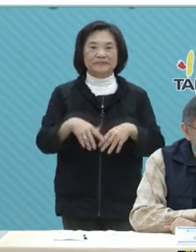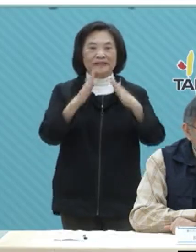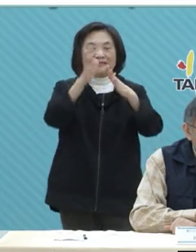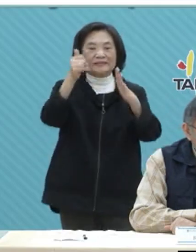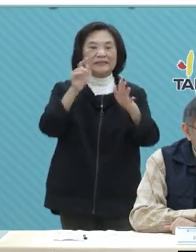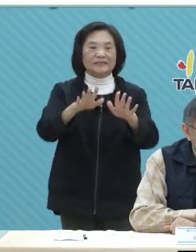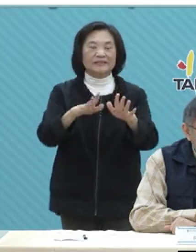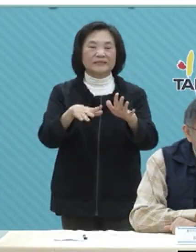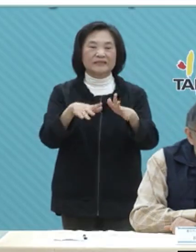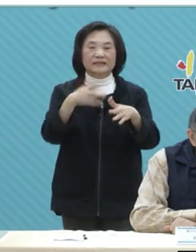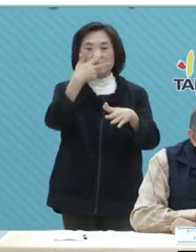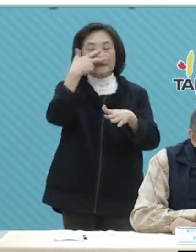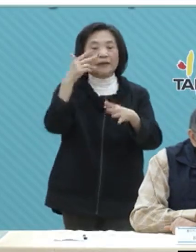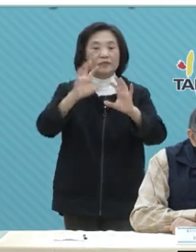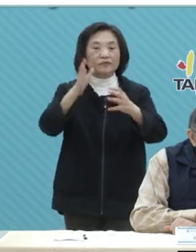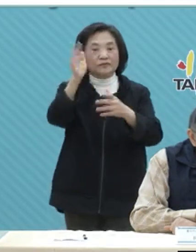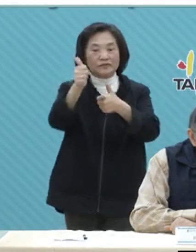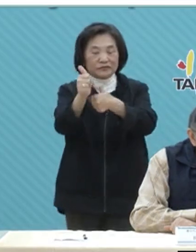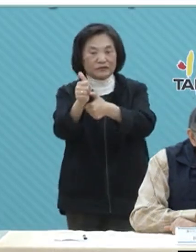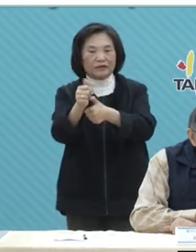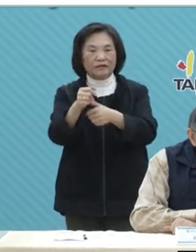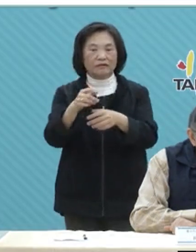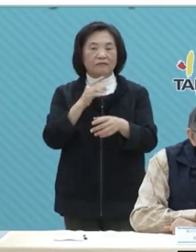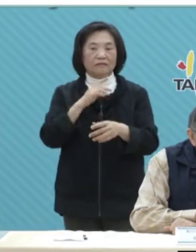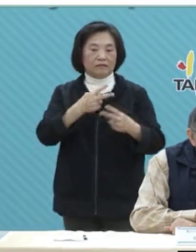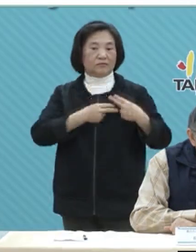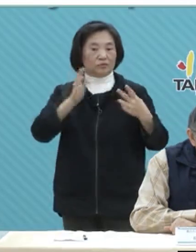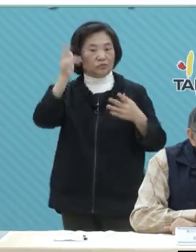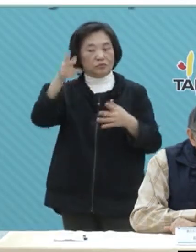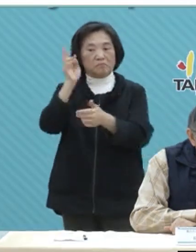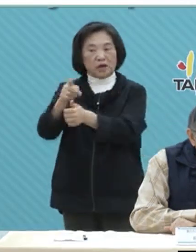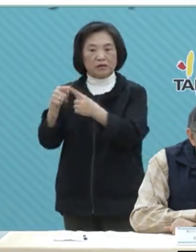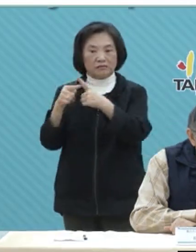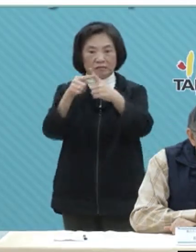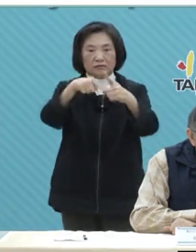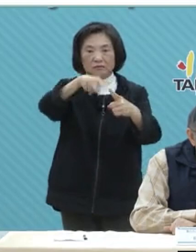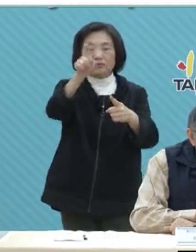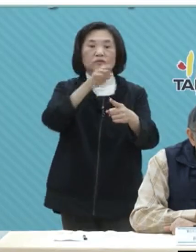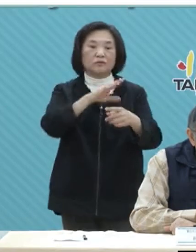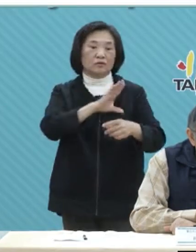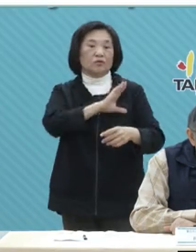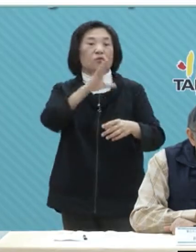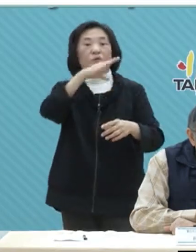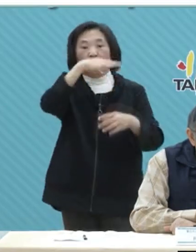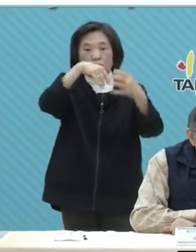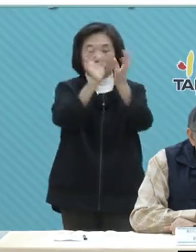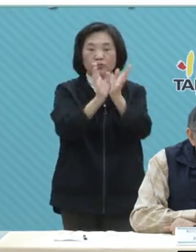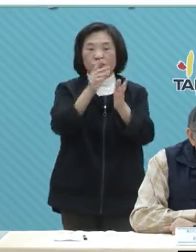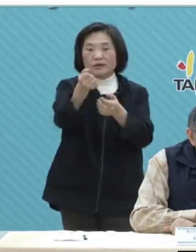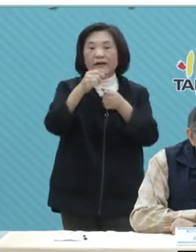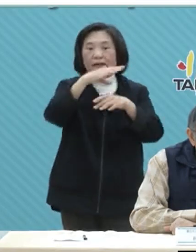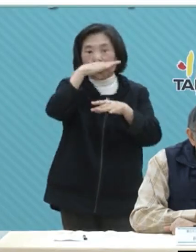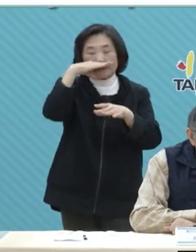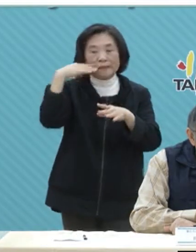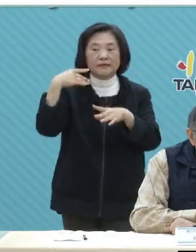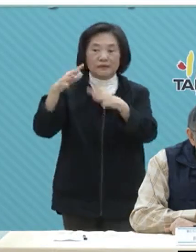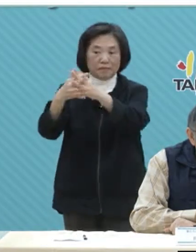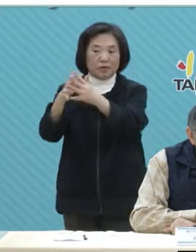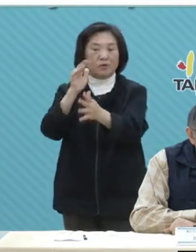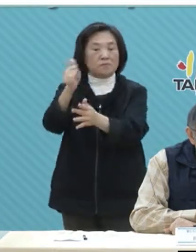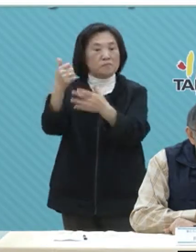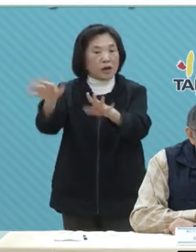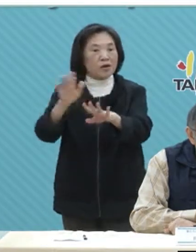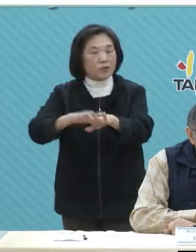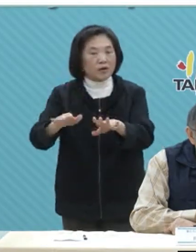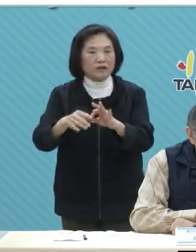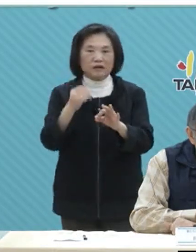这次赖副总统他是将以总统特使的身份出访洪都拉斯，那会过境美国，那被视为是2024参